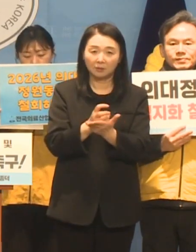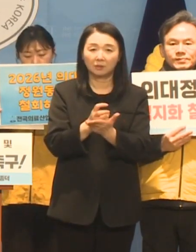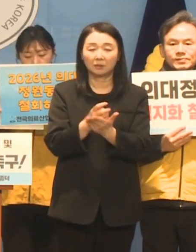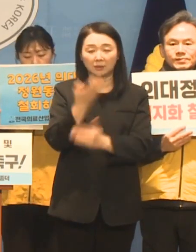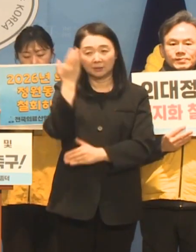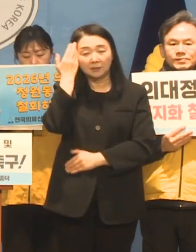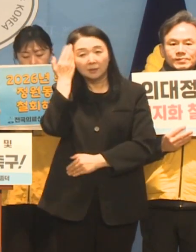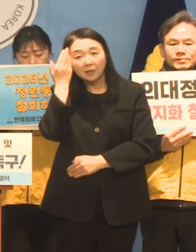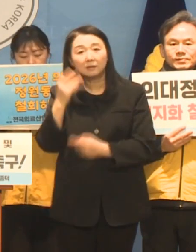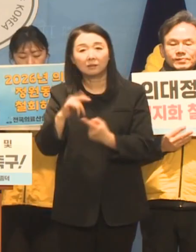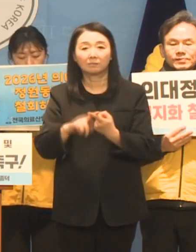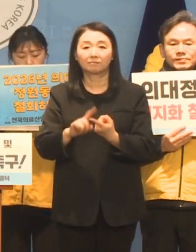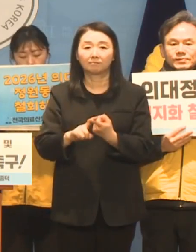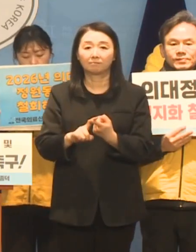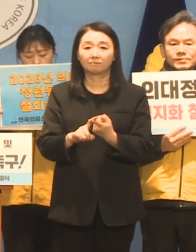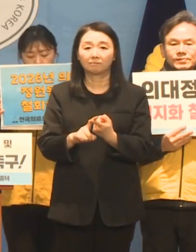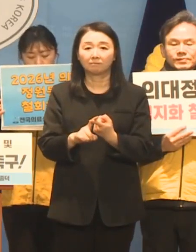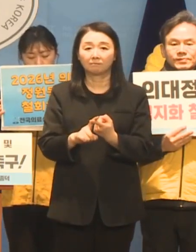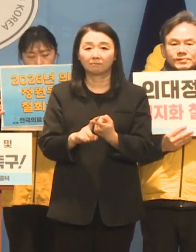상식에 따라